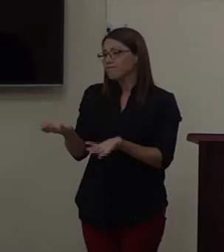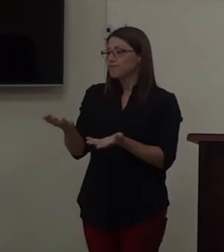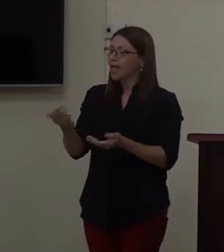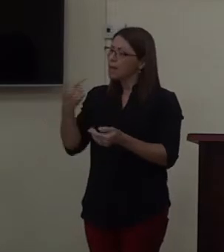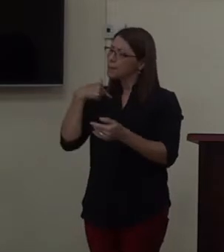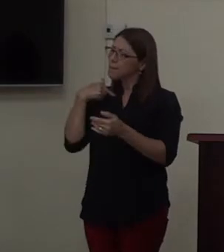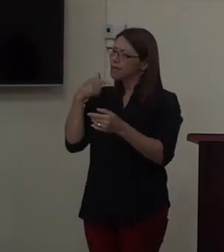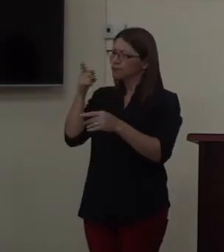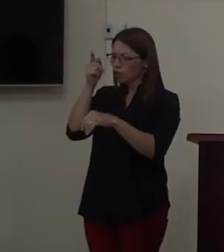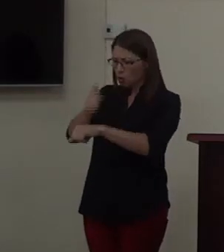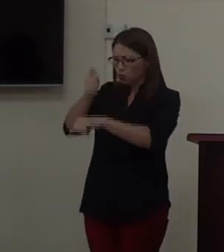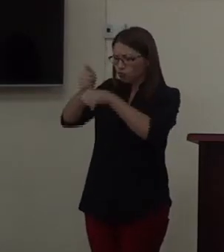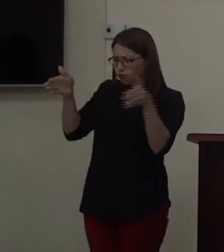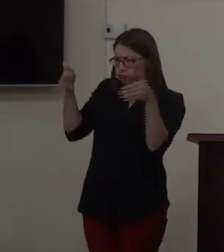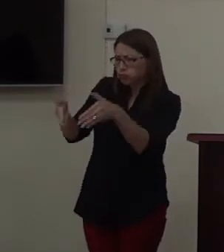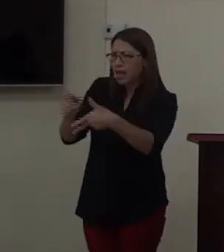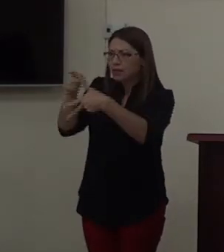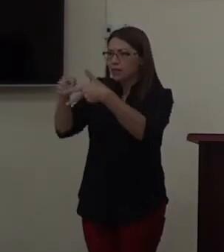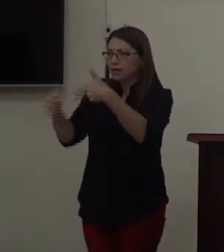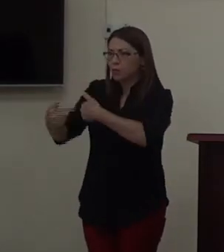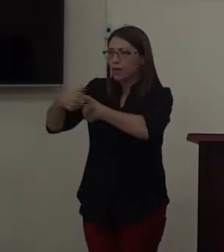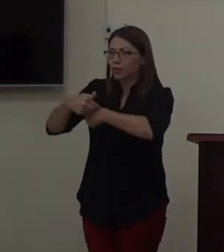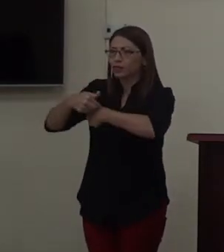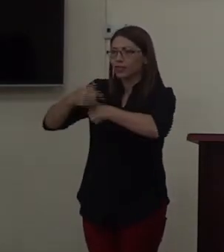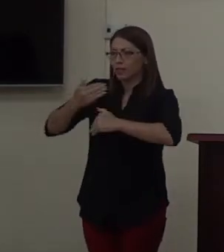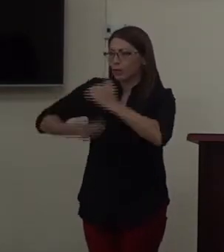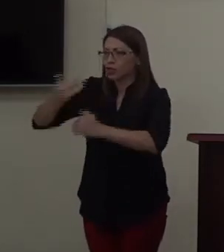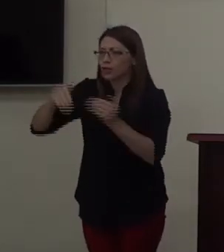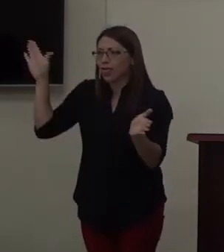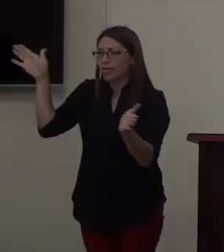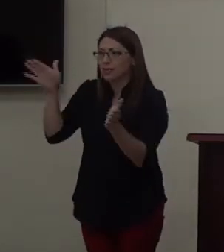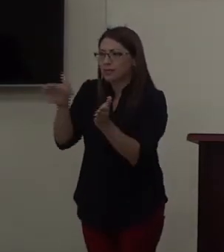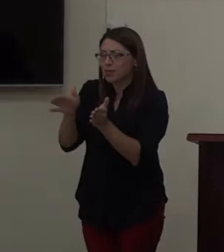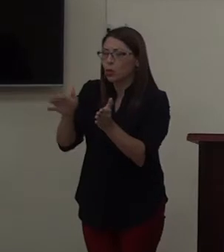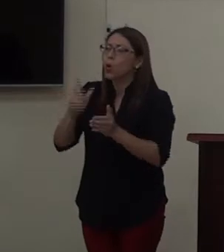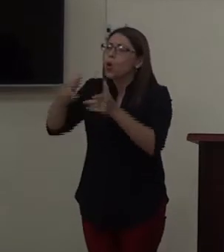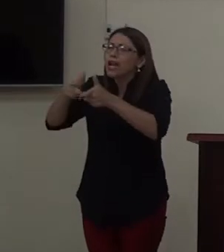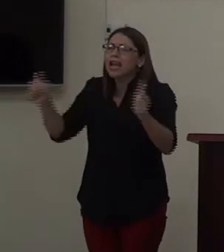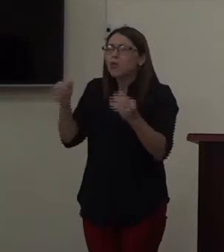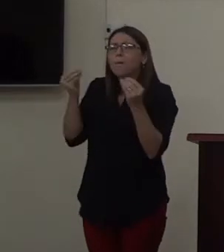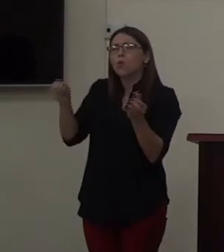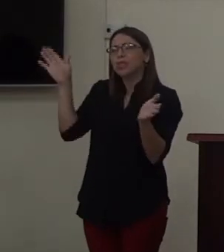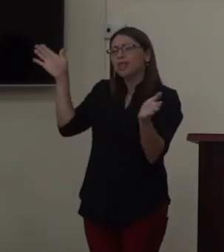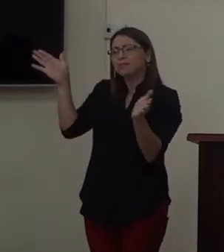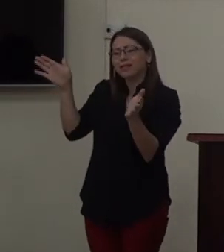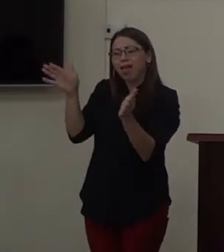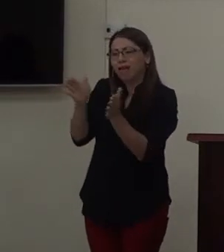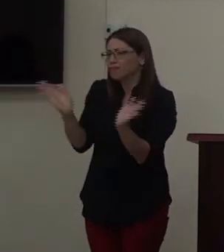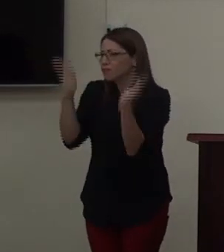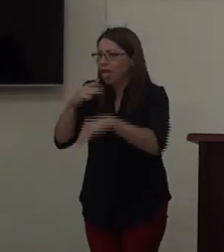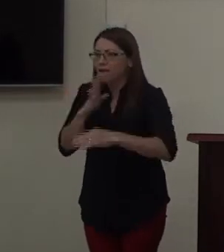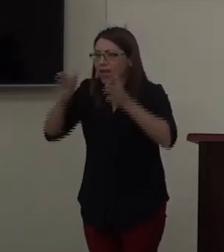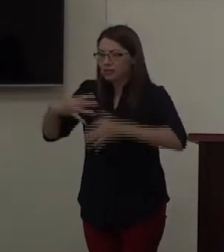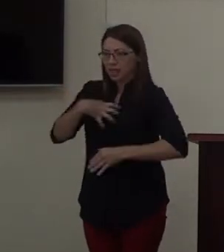sitúa en tres momentos del proceso de desplazamiento. Una lengua muy, muy desplazada, sin hablantes nativos en